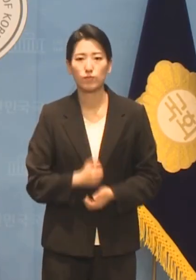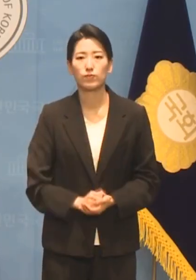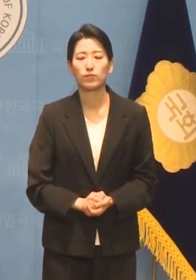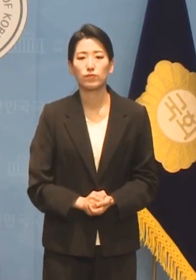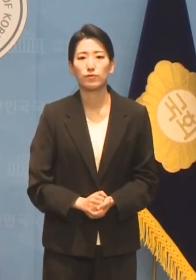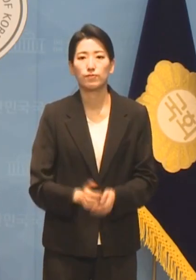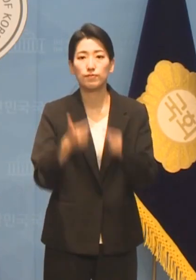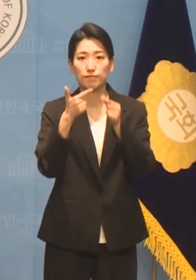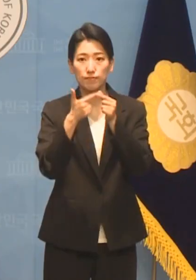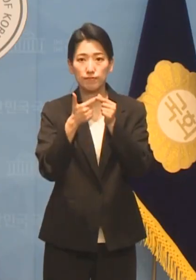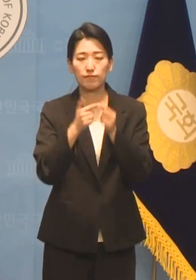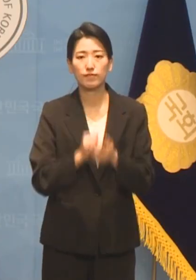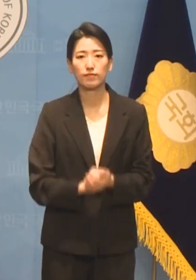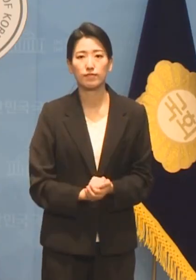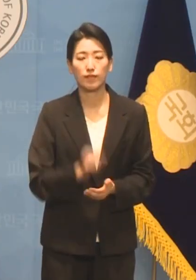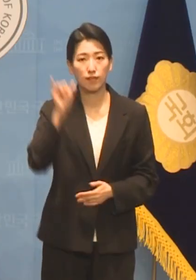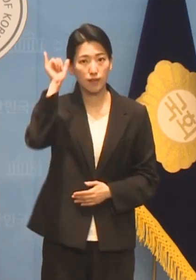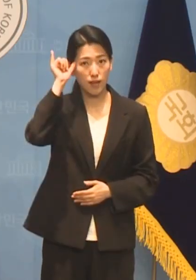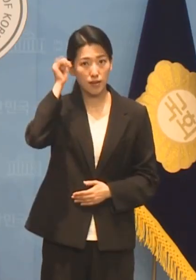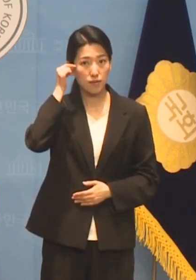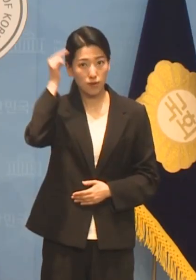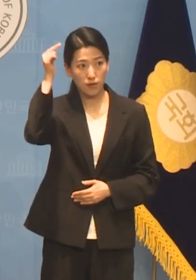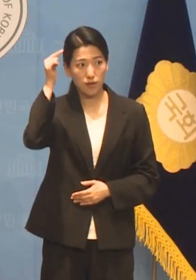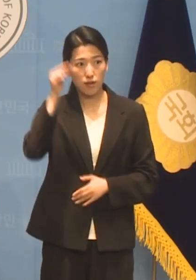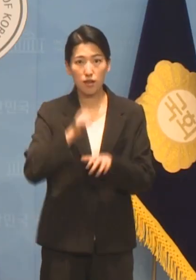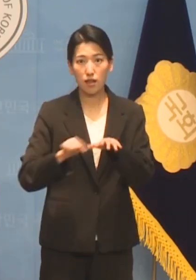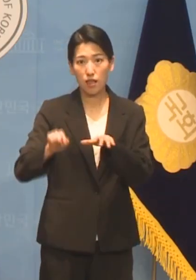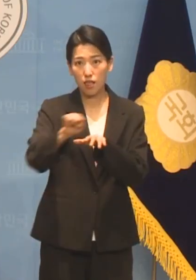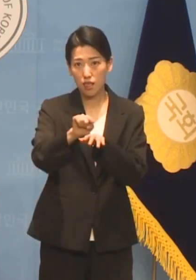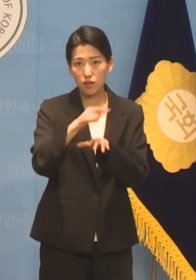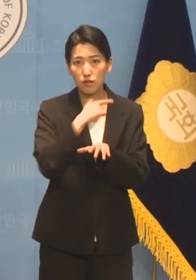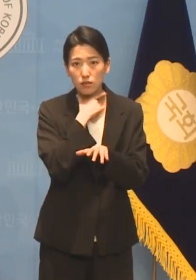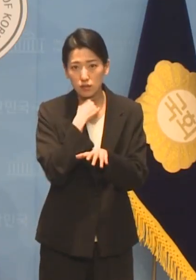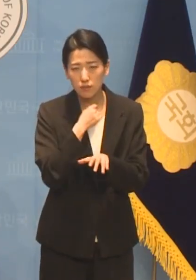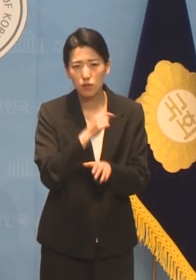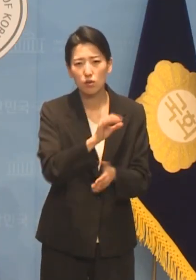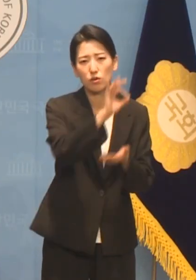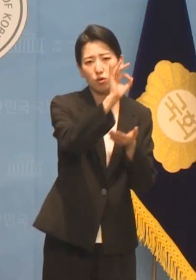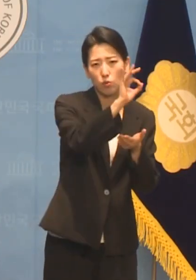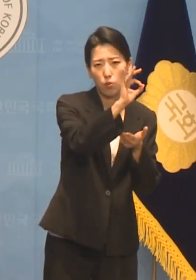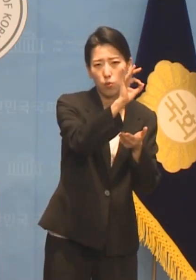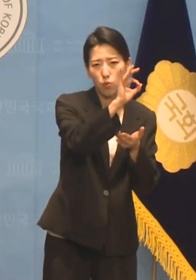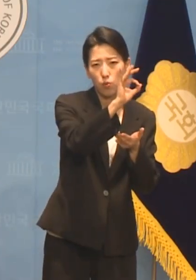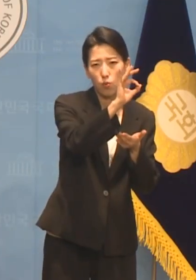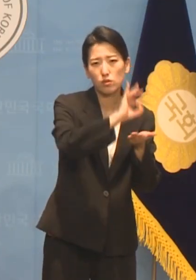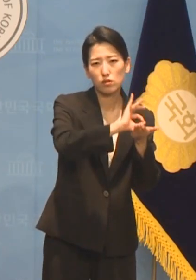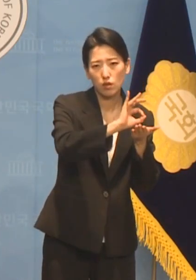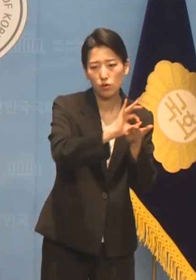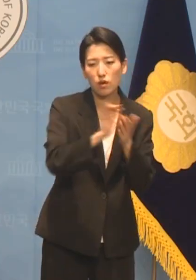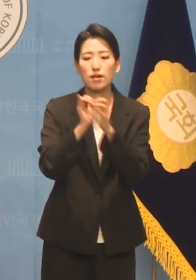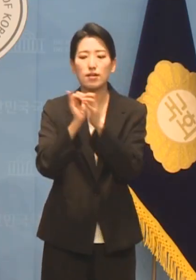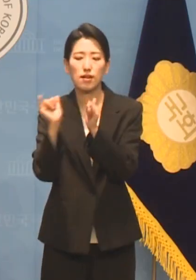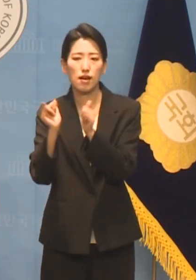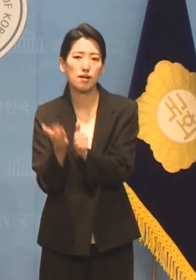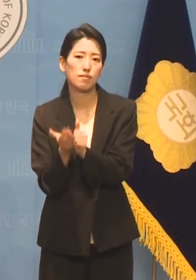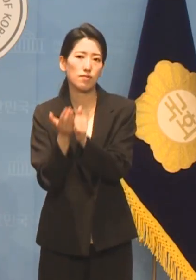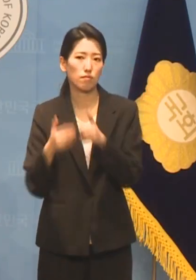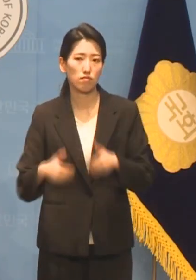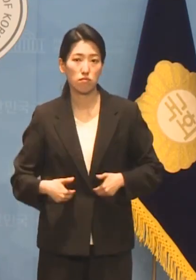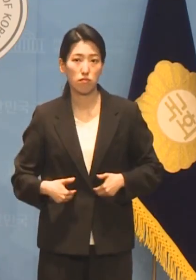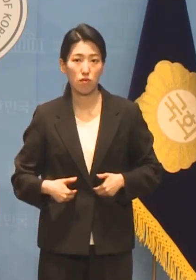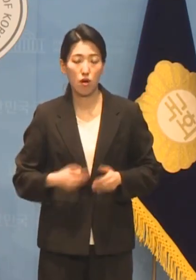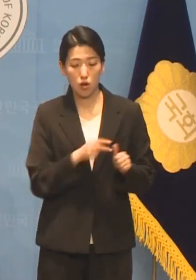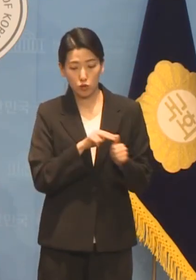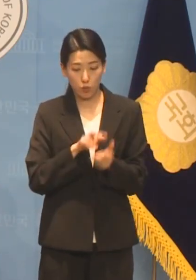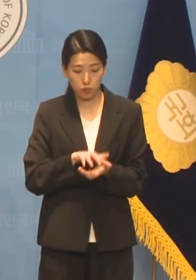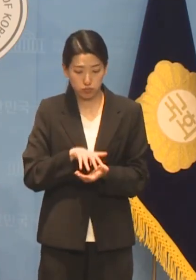여섯째, AI 전략의 승패는 결국 돈과 사람에 있습니다. 아무리 좋은 인프라,